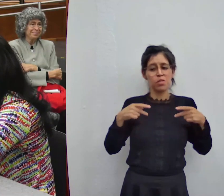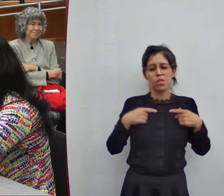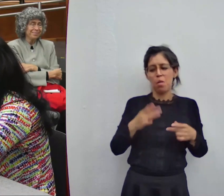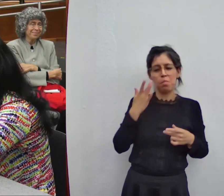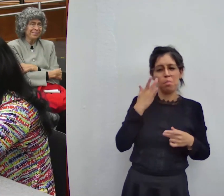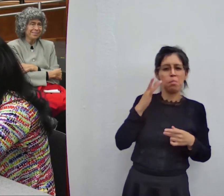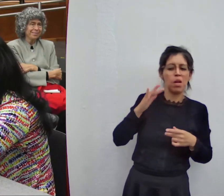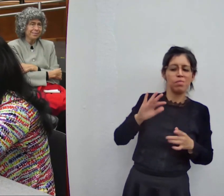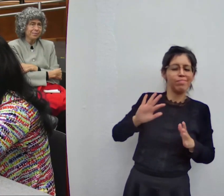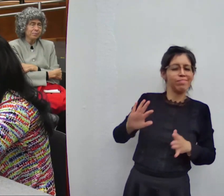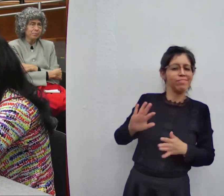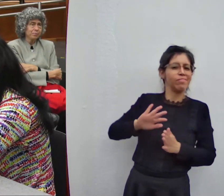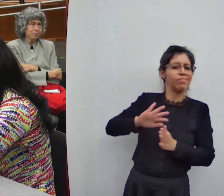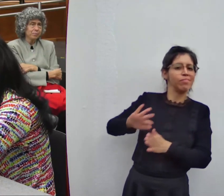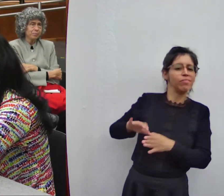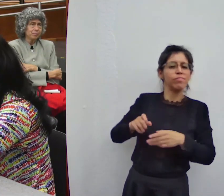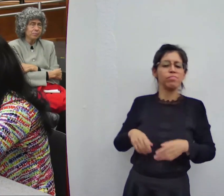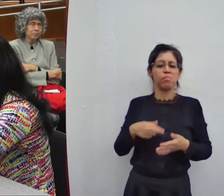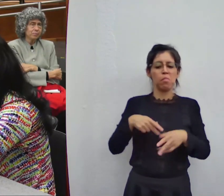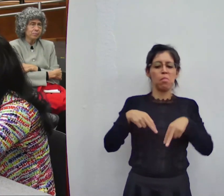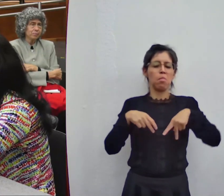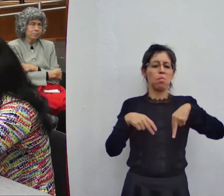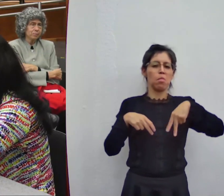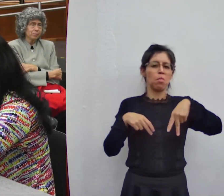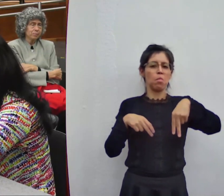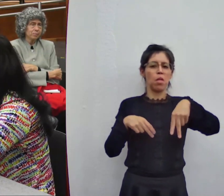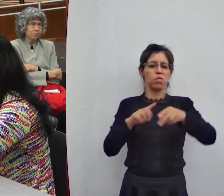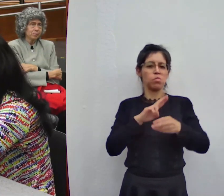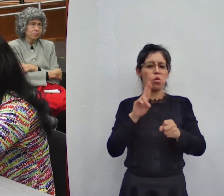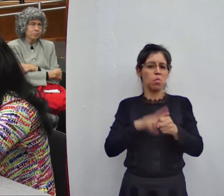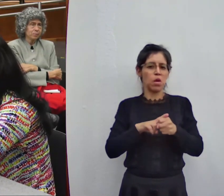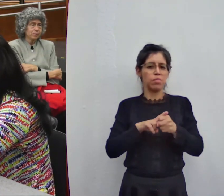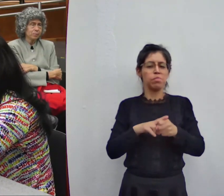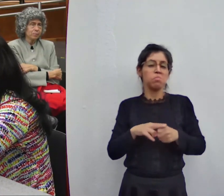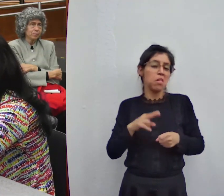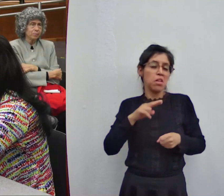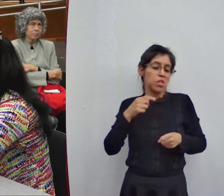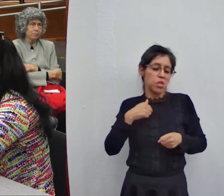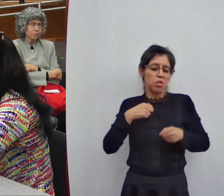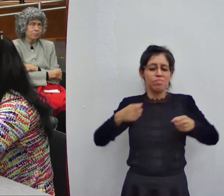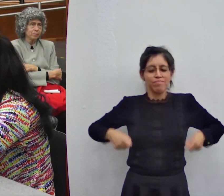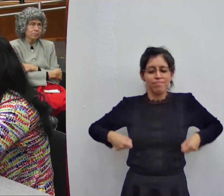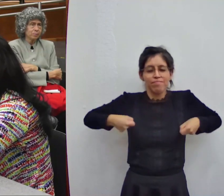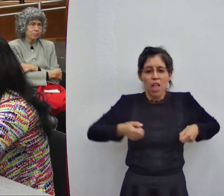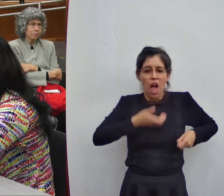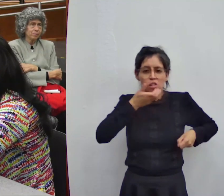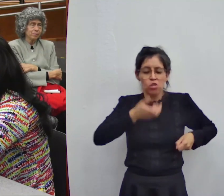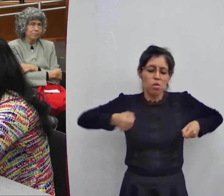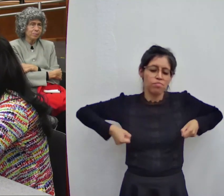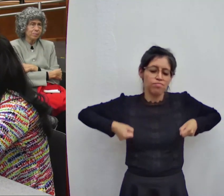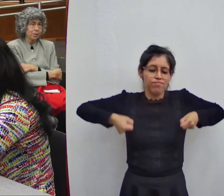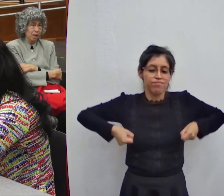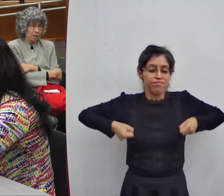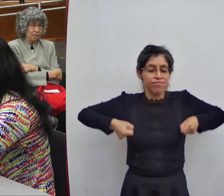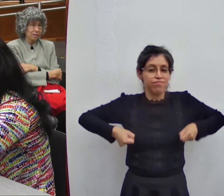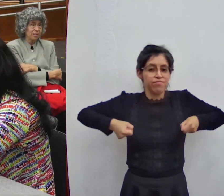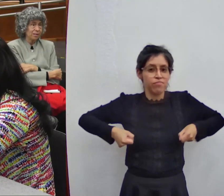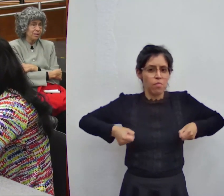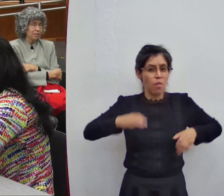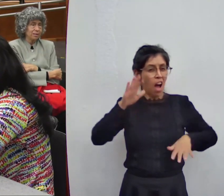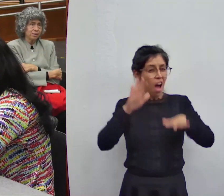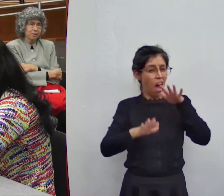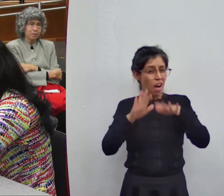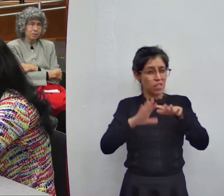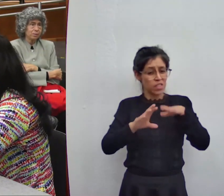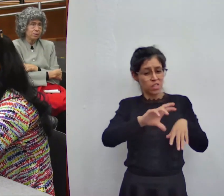a esta situación, que bueno, pues nos damos nuestras mañas para movernos y esto, pero la misma gente nos pone las trabas